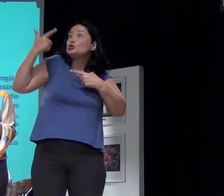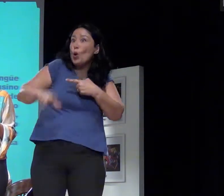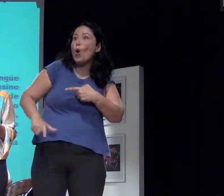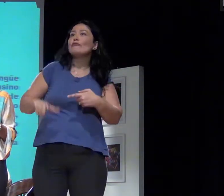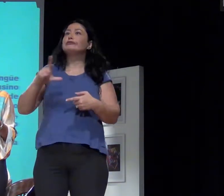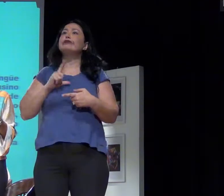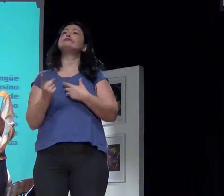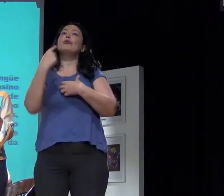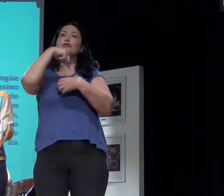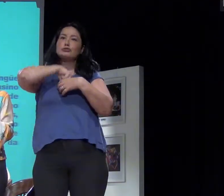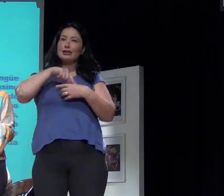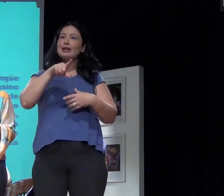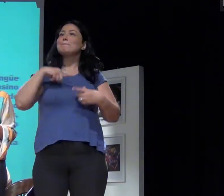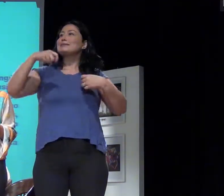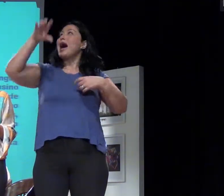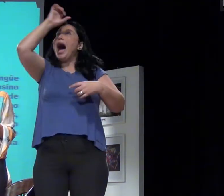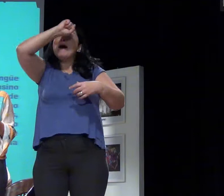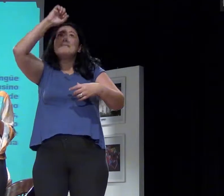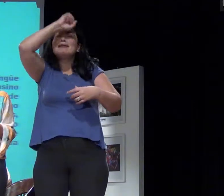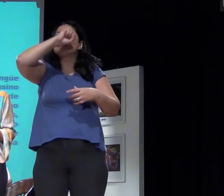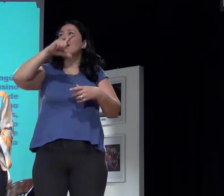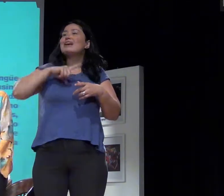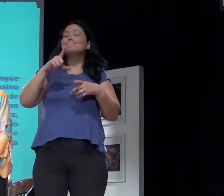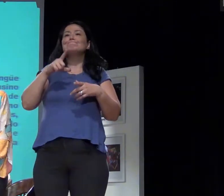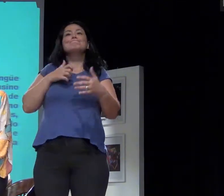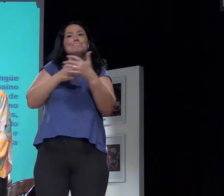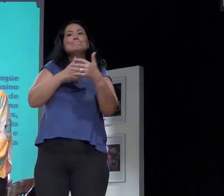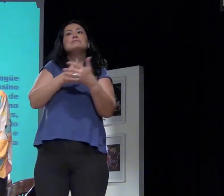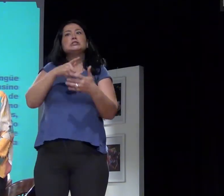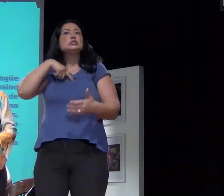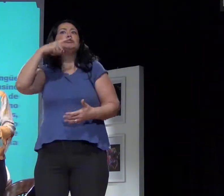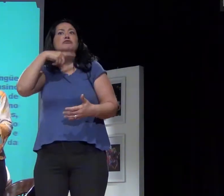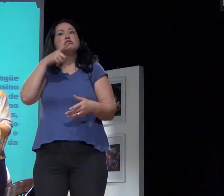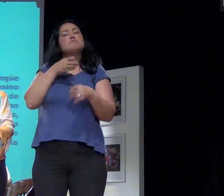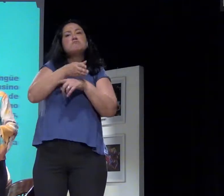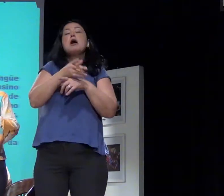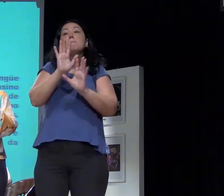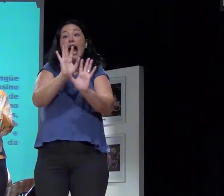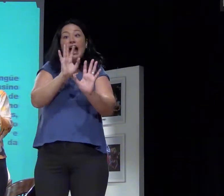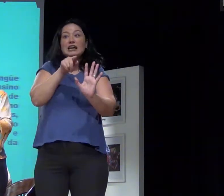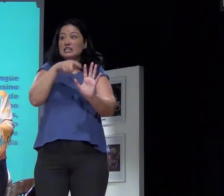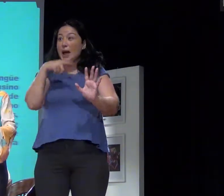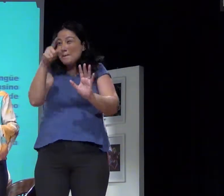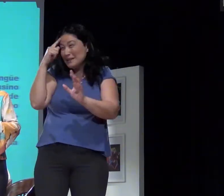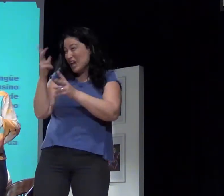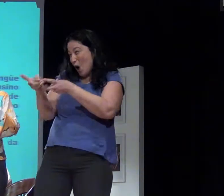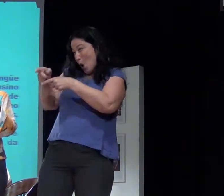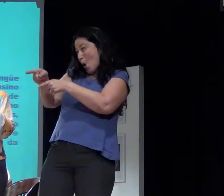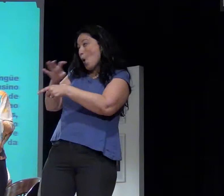da subjetividade, a questão da aprendizagem, ainda é um grande desafio para nós. Conhecer esse aluno, as necessidades